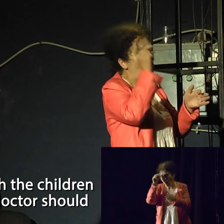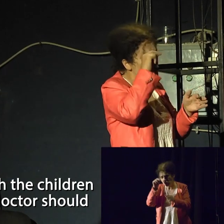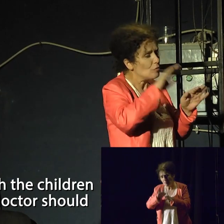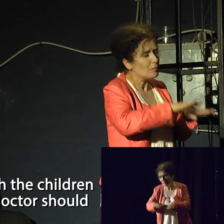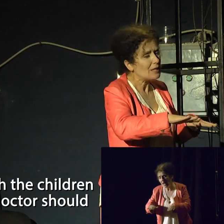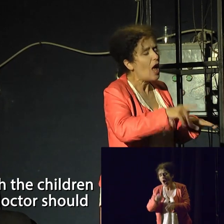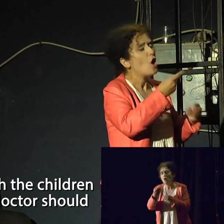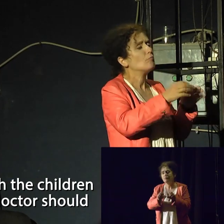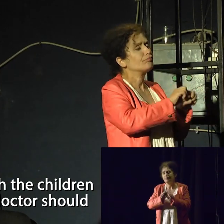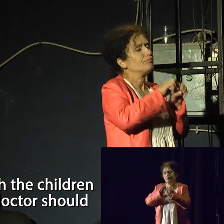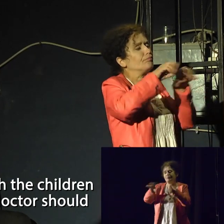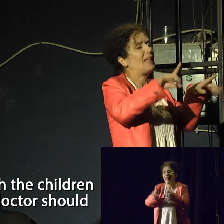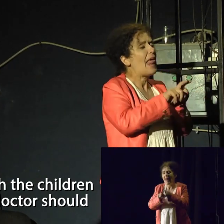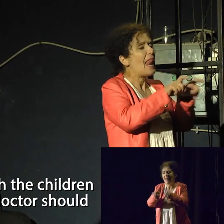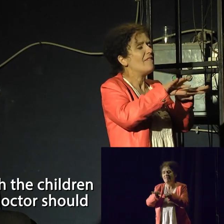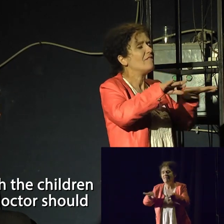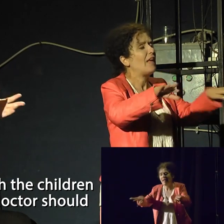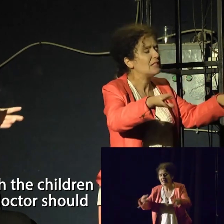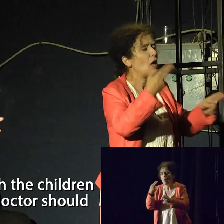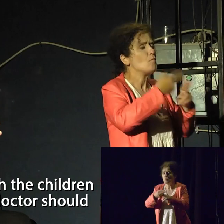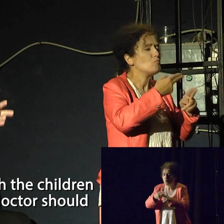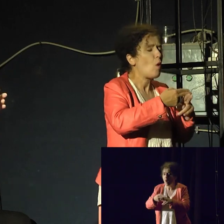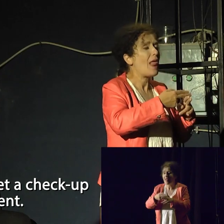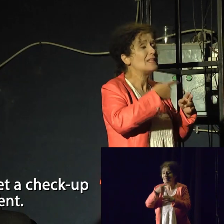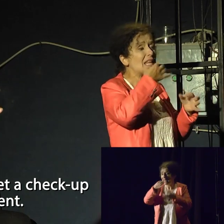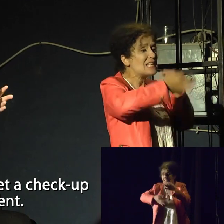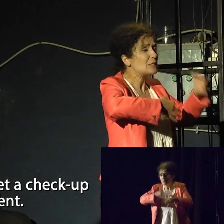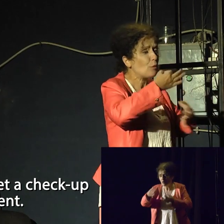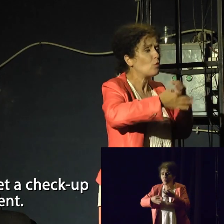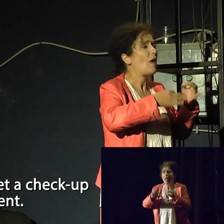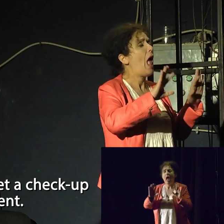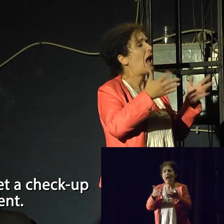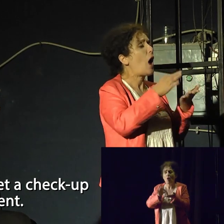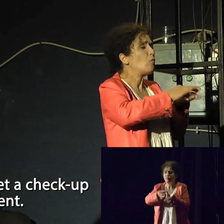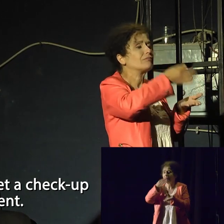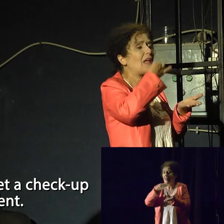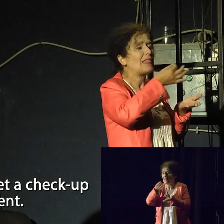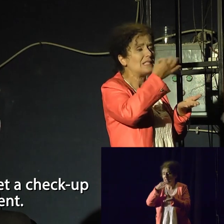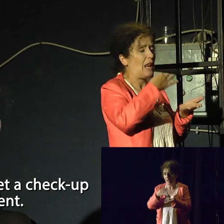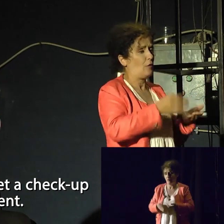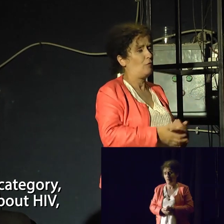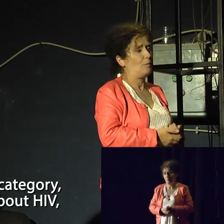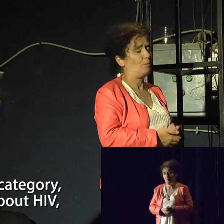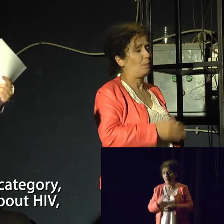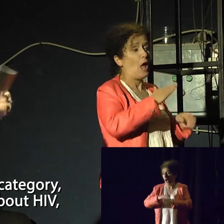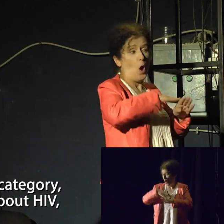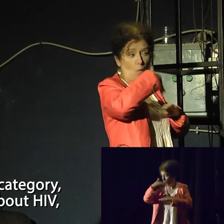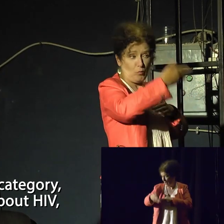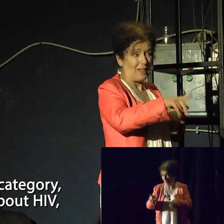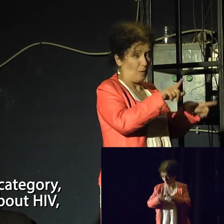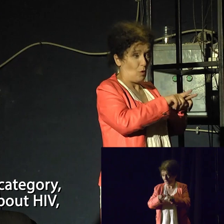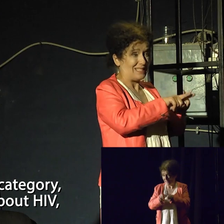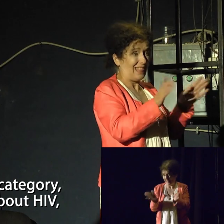децата што се сексуално преносливи инфекции, на кој доктор треба да отидат за да се испитаат и како да се лекуваат од нив. Понатаму во